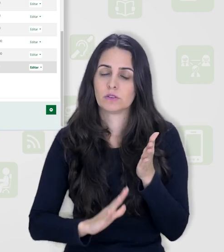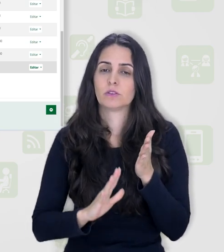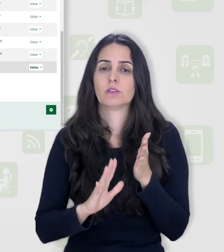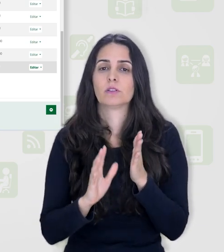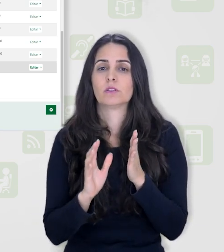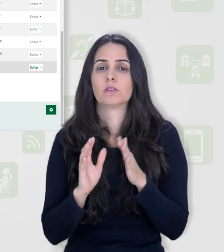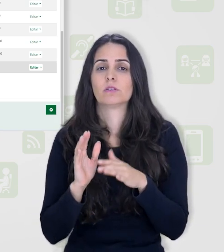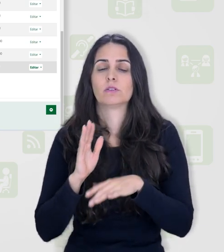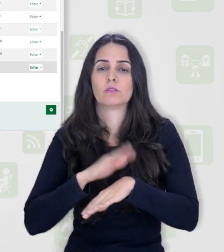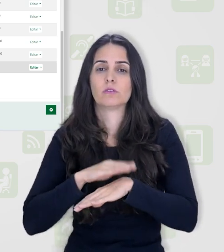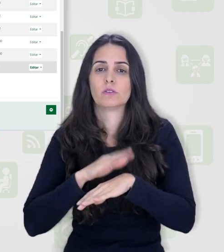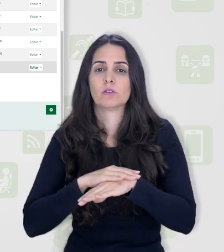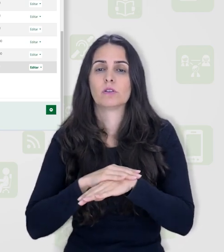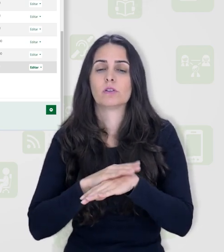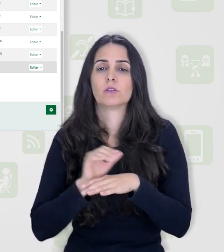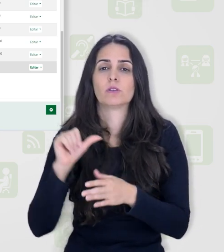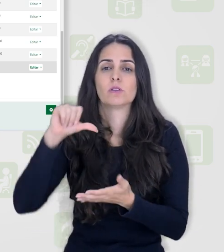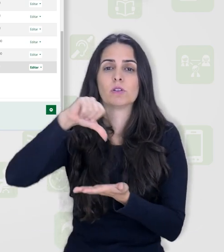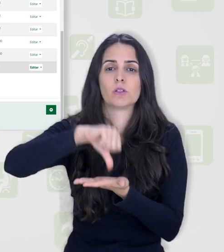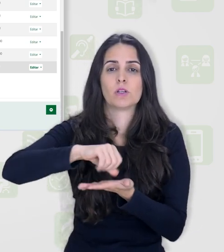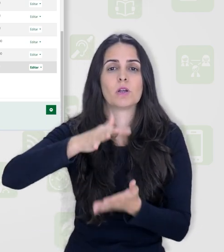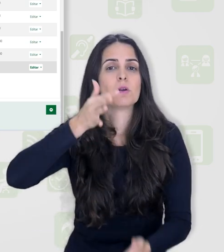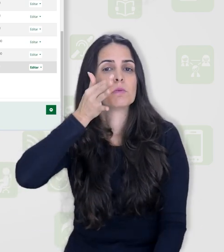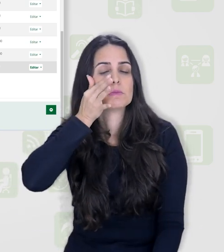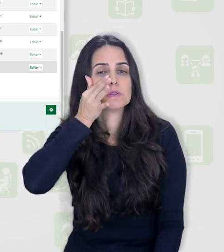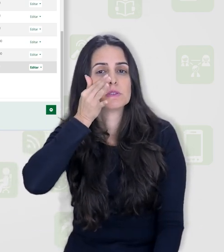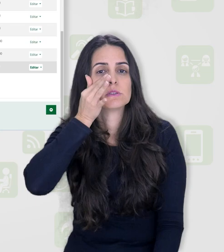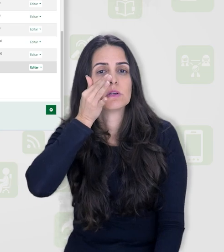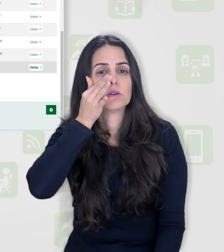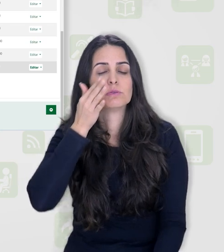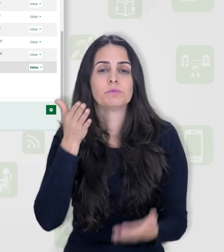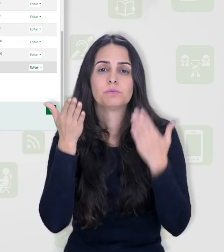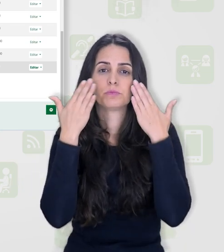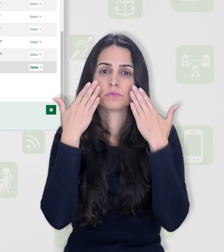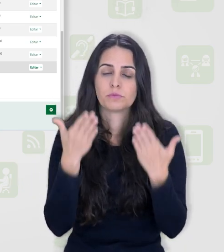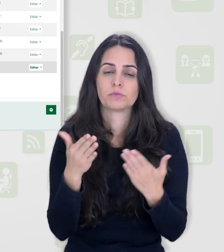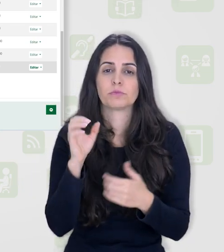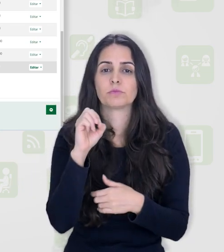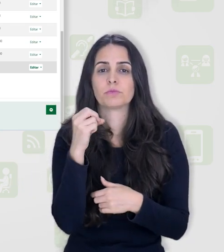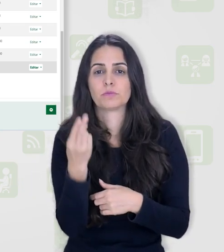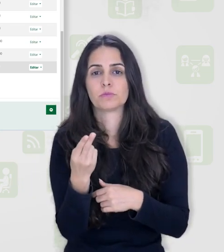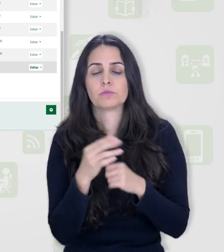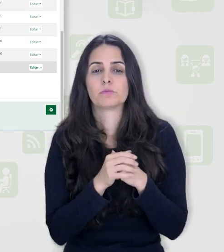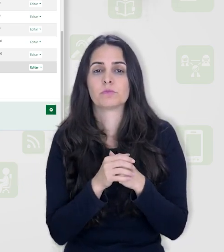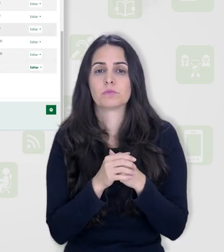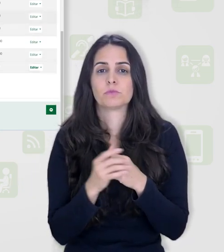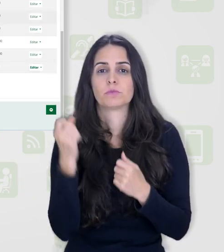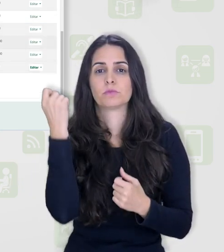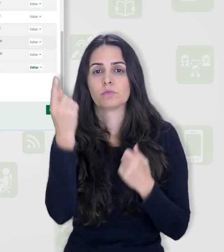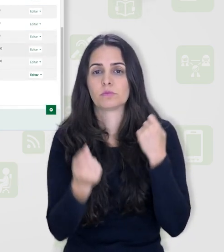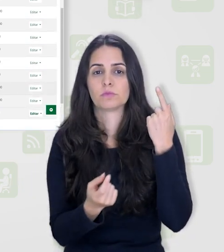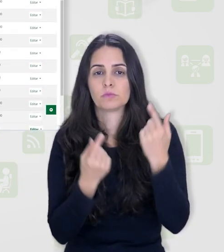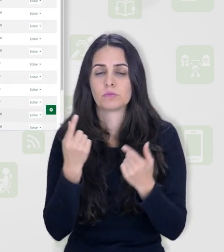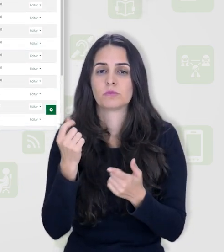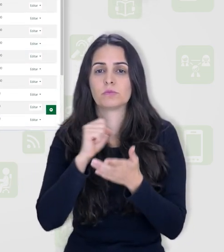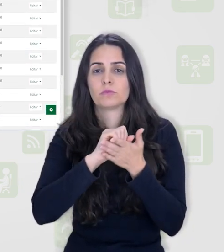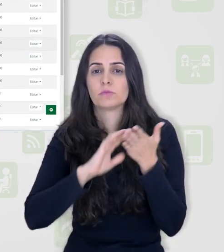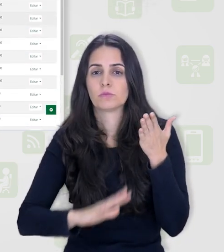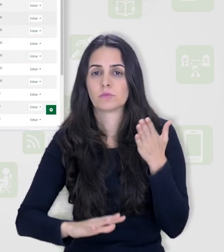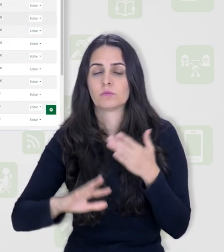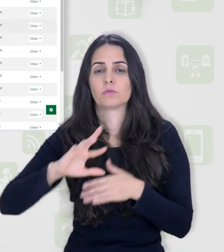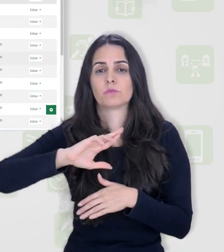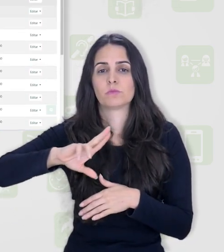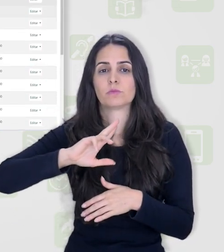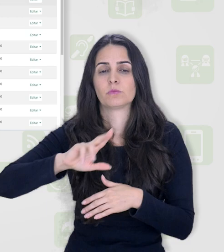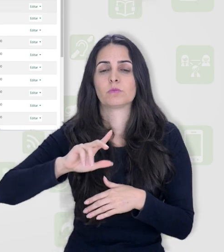que foi realizada no Polo de apoio presencial uma apresentação ou mesmo de alguma atividade que não